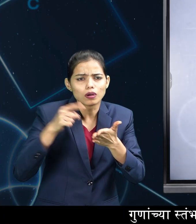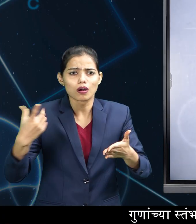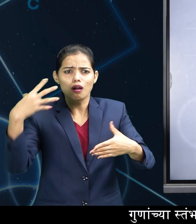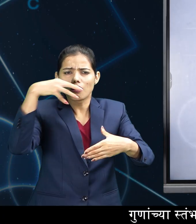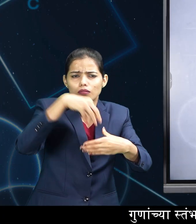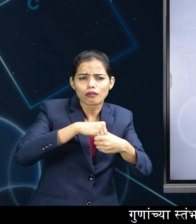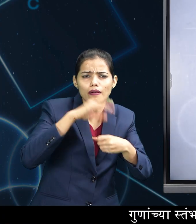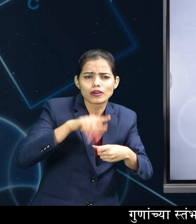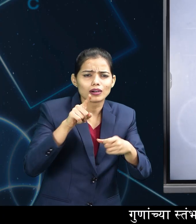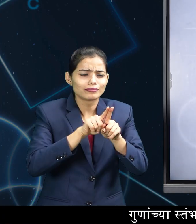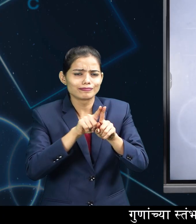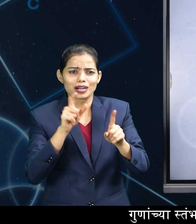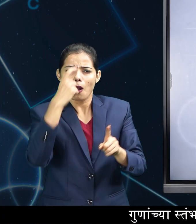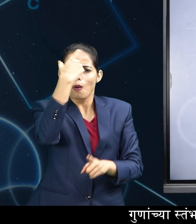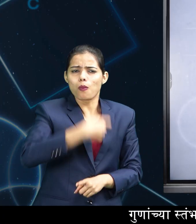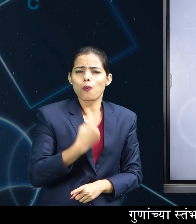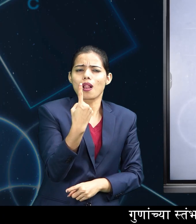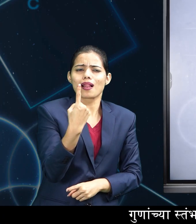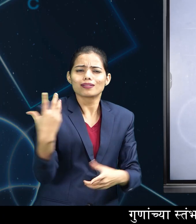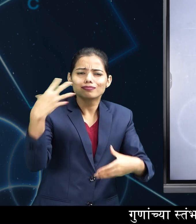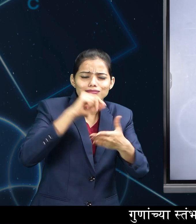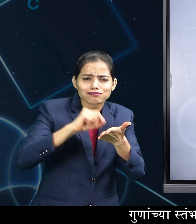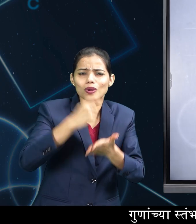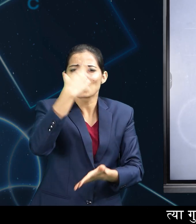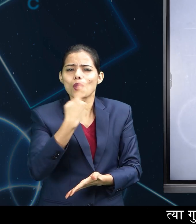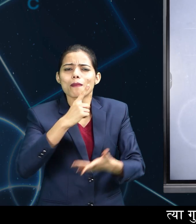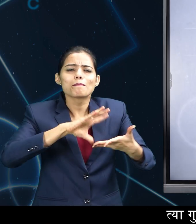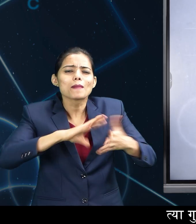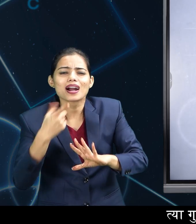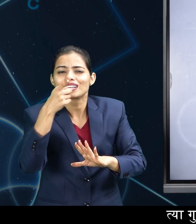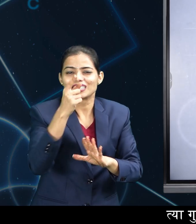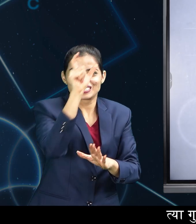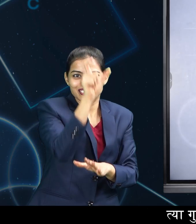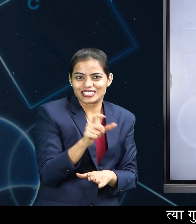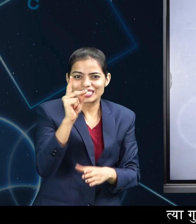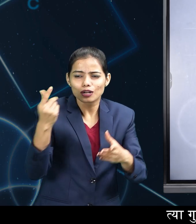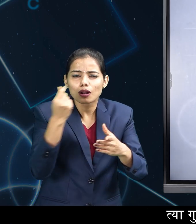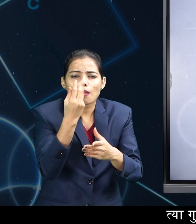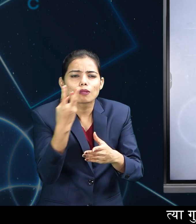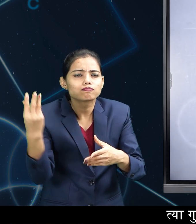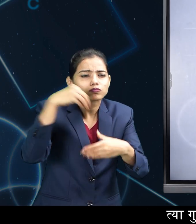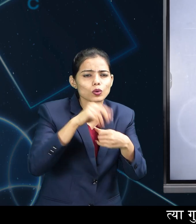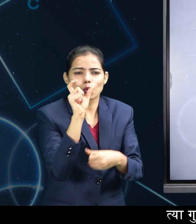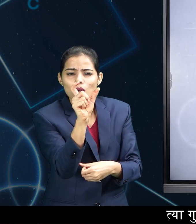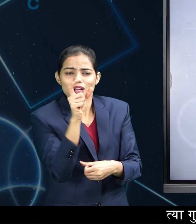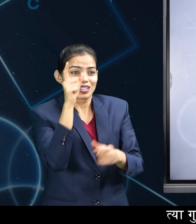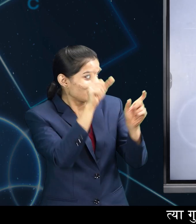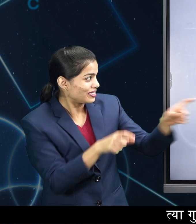गुणांच्या स्तंभात स्वतंत्र गुण लिहा आणि वारंवारता स्तंभात त्या गुणांची पुनरावृत्ती झालेली संख्या